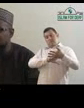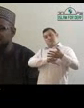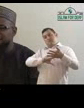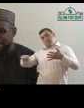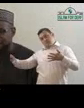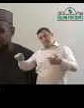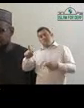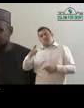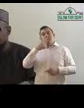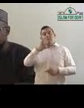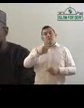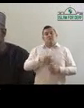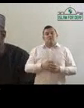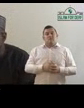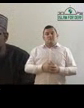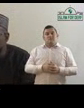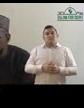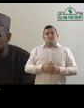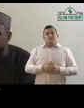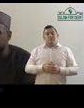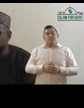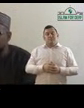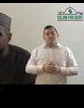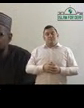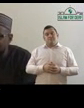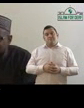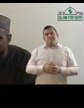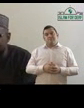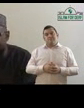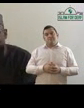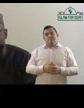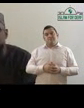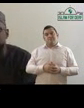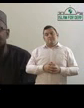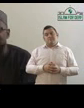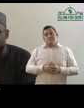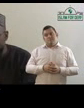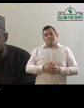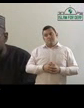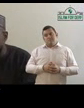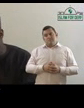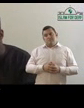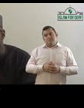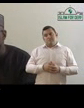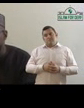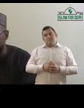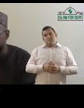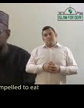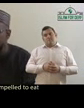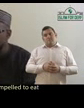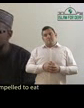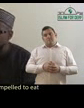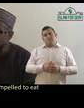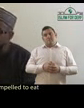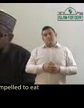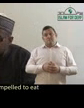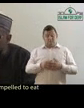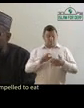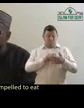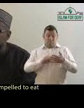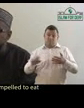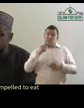ayat, Allah said, فَمِنِ التُّرَّ فِي مَخْمَسَةٍ غَيْرِ مُتَجَانِفٍ لِلْإِثْمِ فَإِنَّ اللَّهَ غَفُورٌ رَحِيمٌ. But